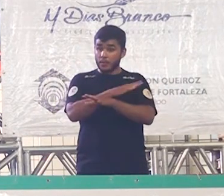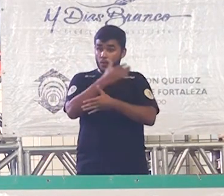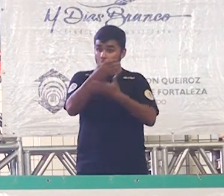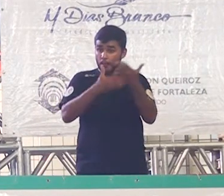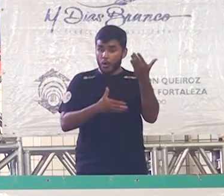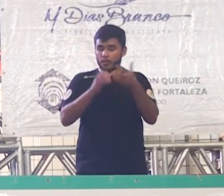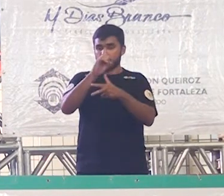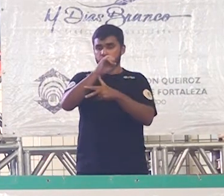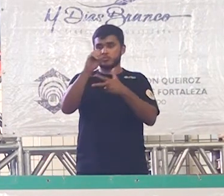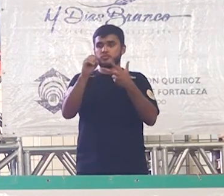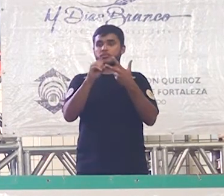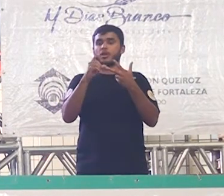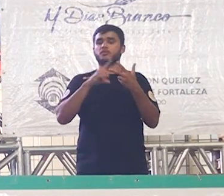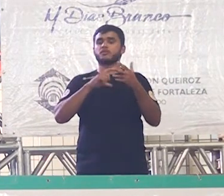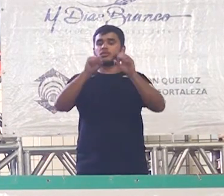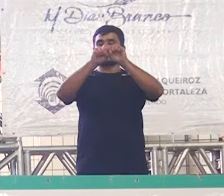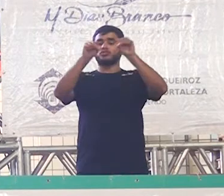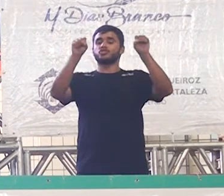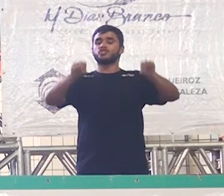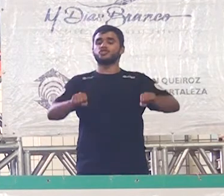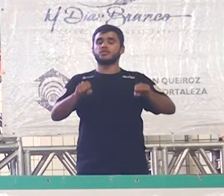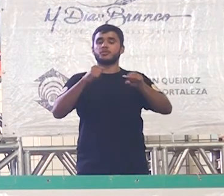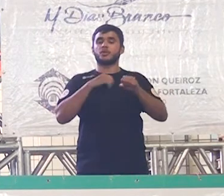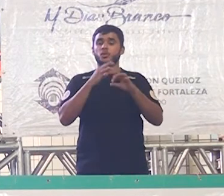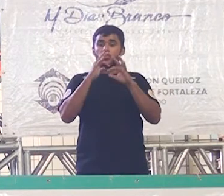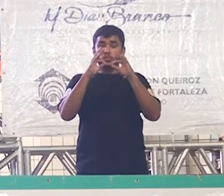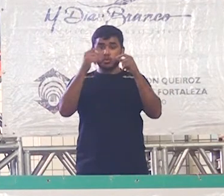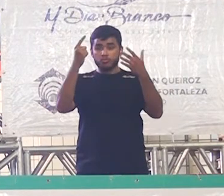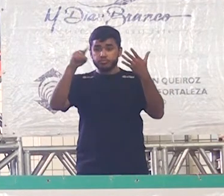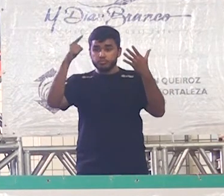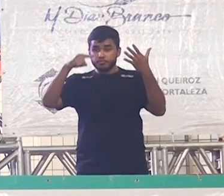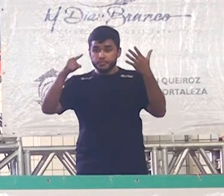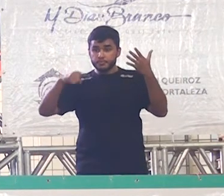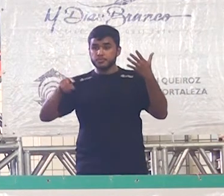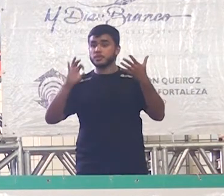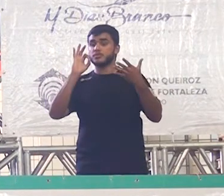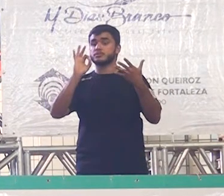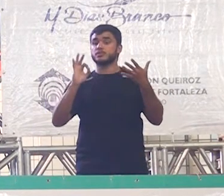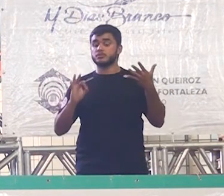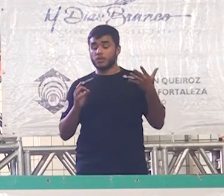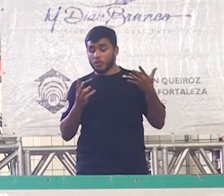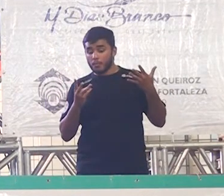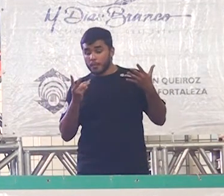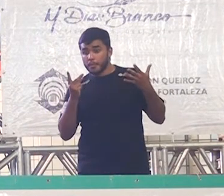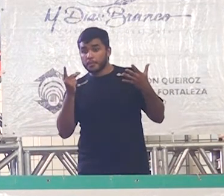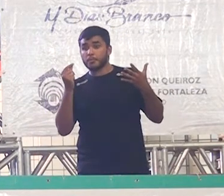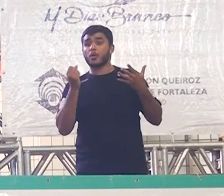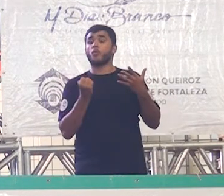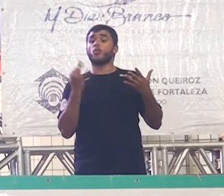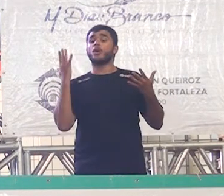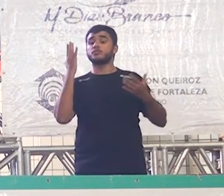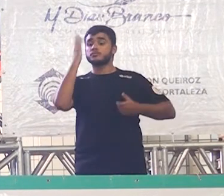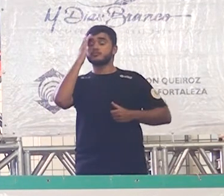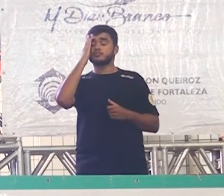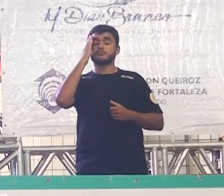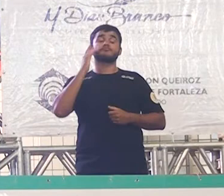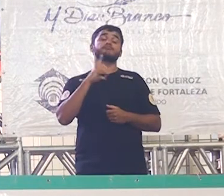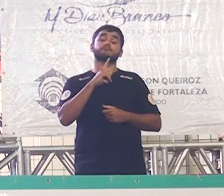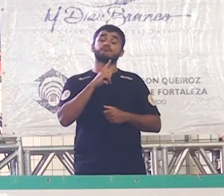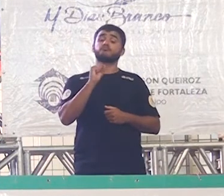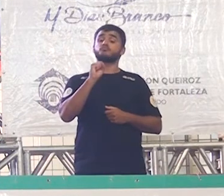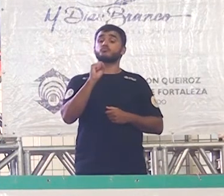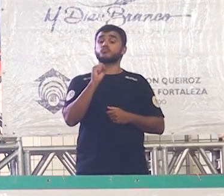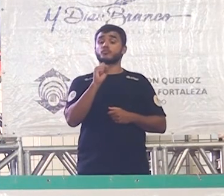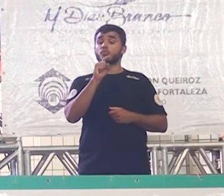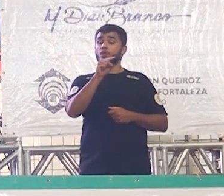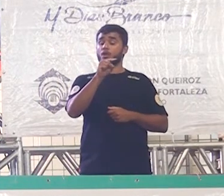prova, o sistema calcula o número de acertos dos candidatos. De acordo com o número de acertos, ele classifica